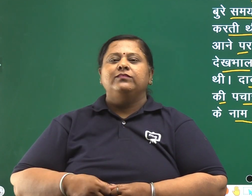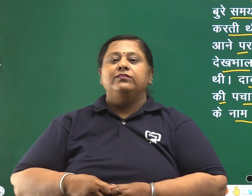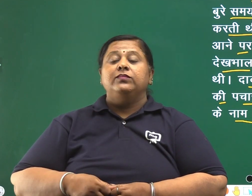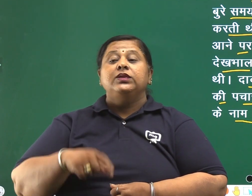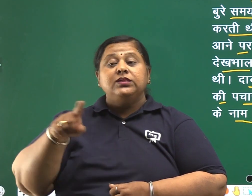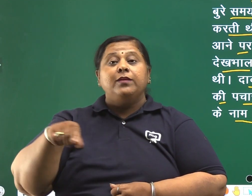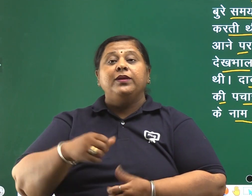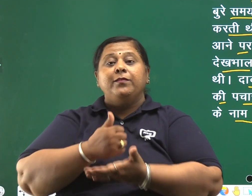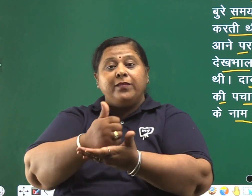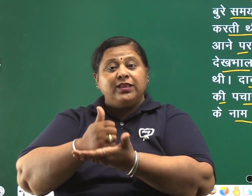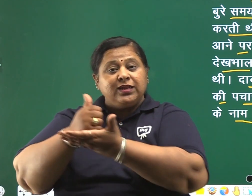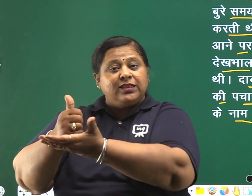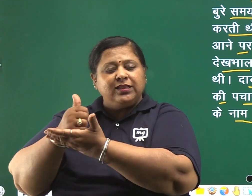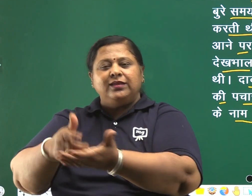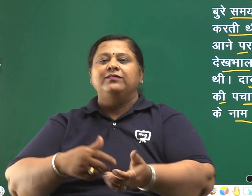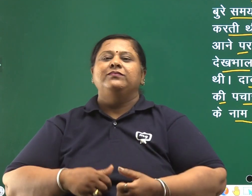सबकी मदद करती थी